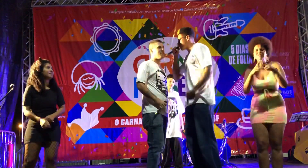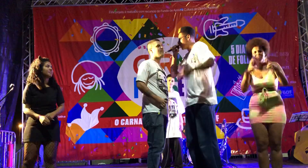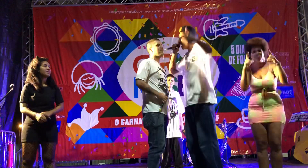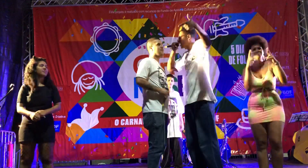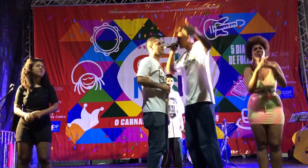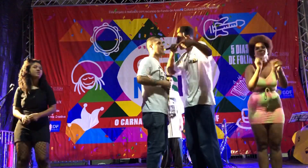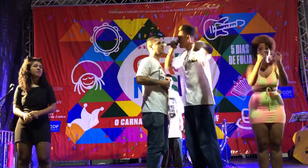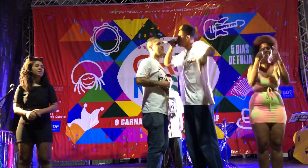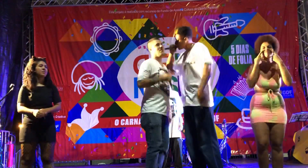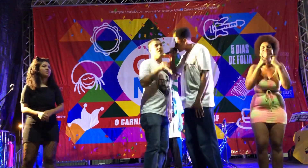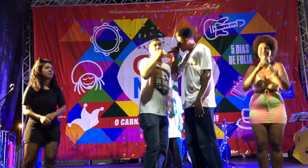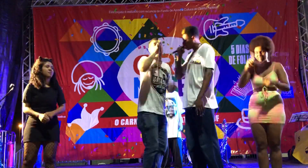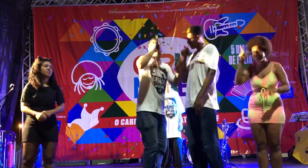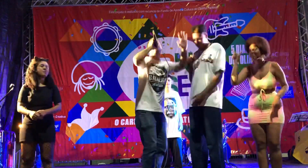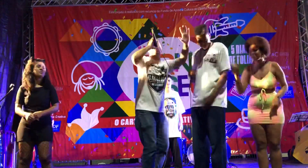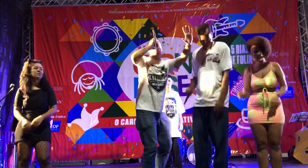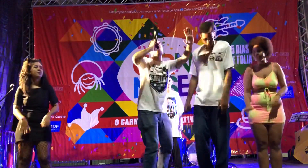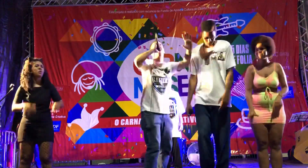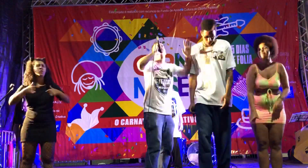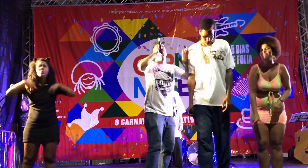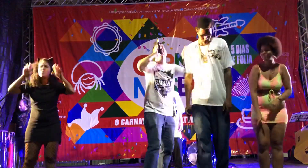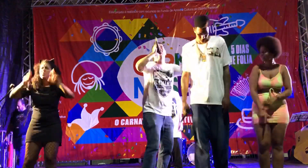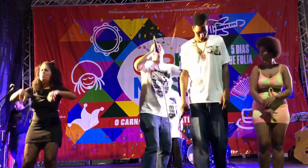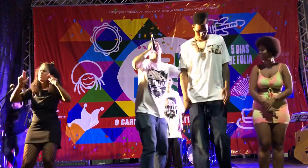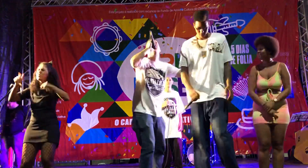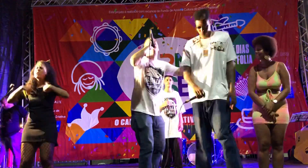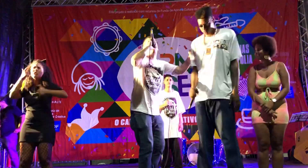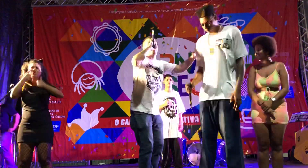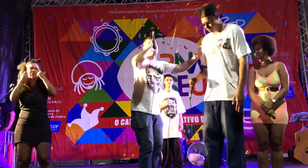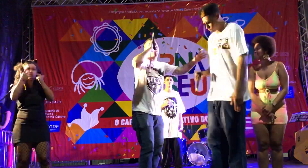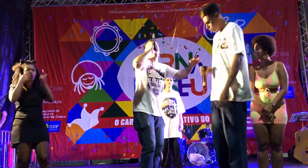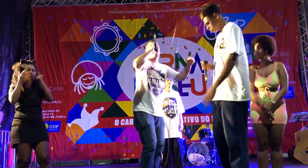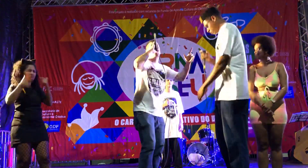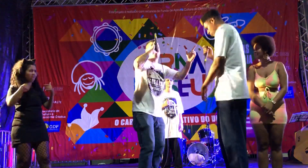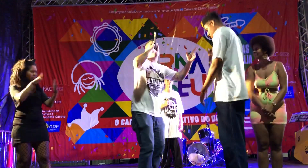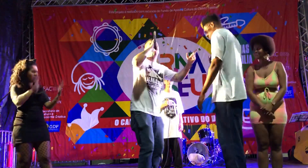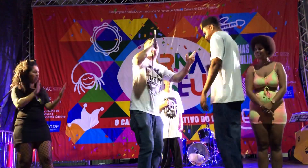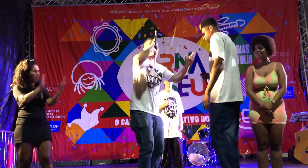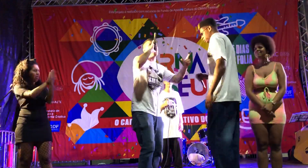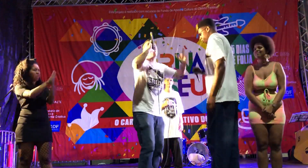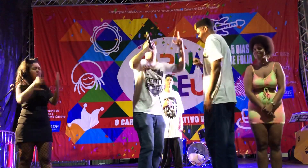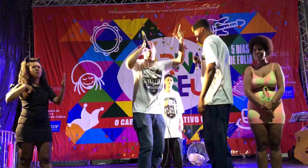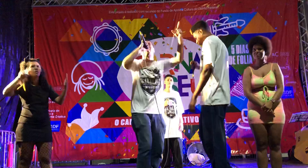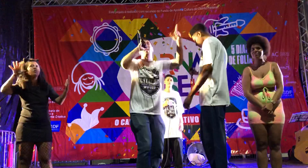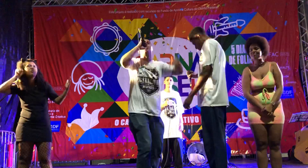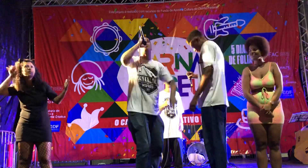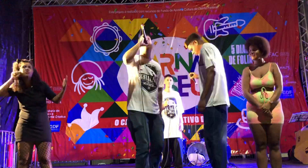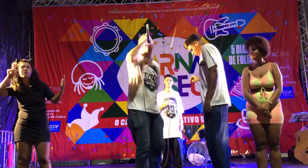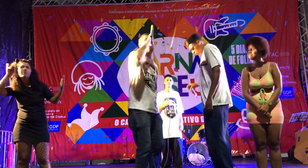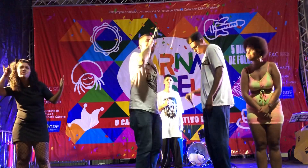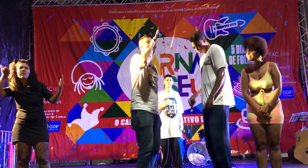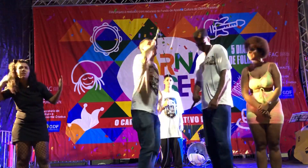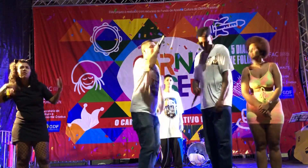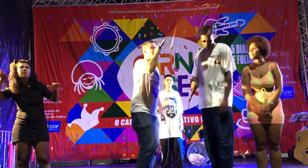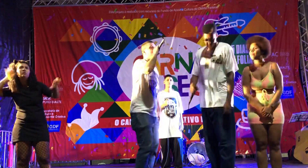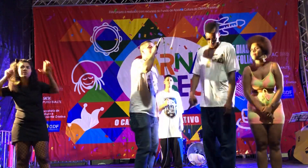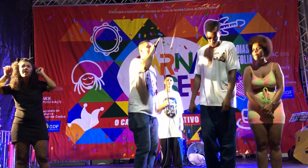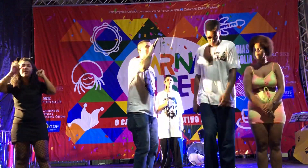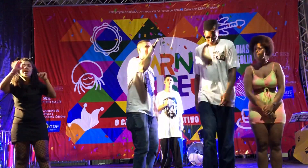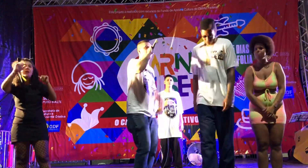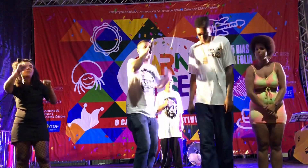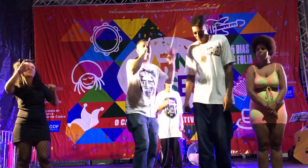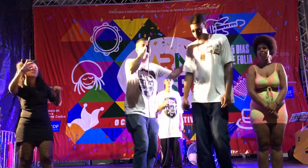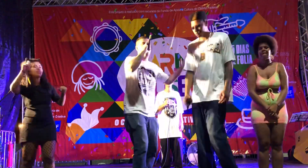quem vai chorar aqui é você. Nunca que eu vou chorar aqui na sua presença. Escutei Gonzaguinha, escutei a seu Valença.